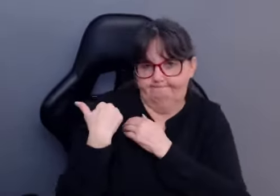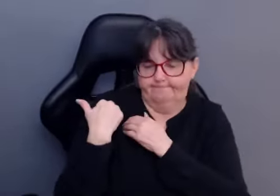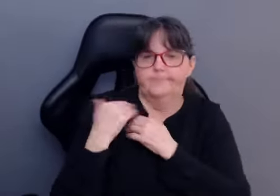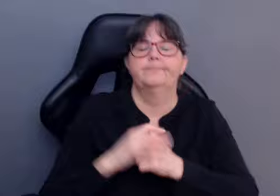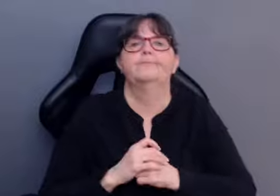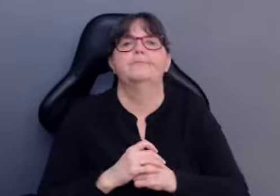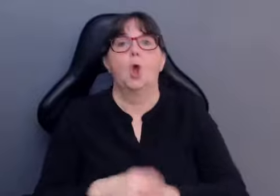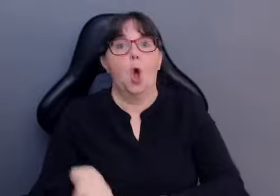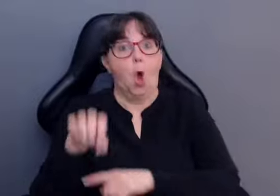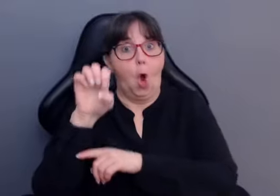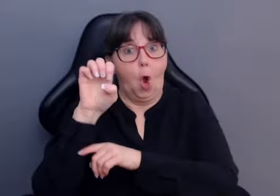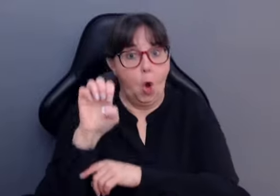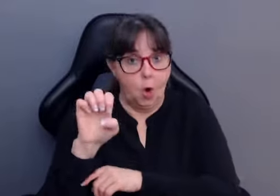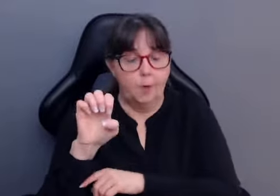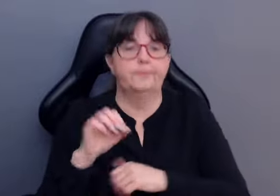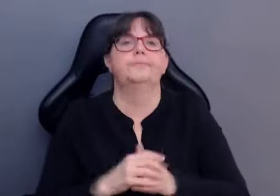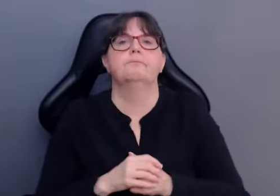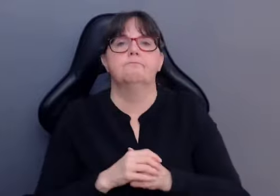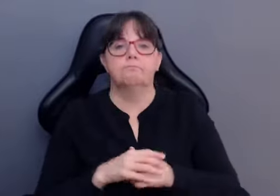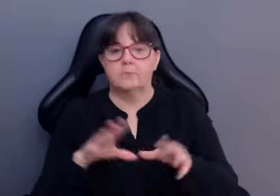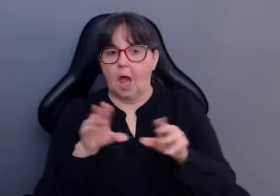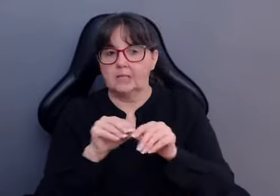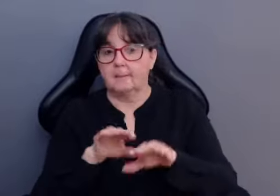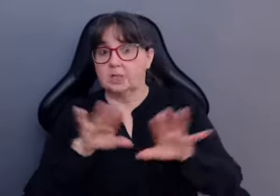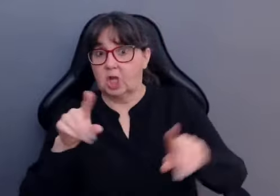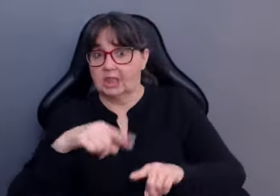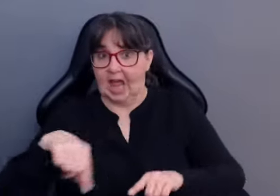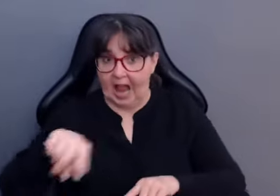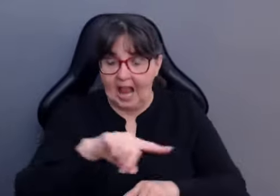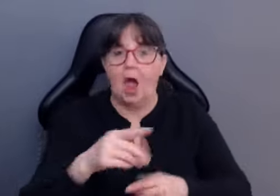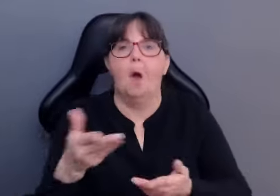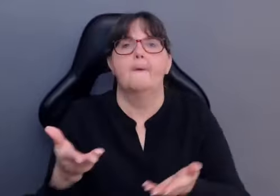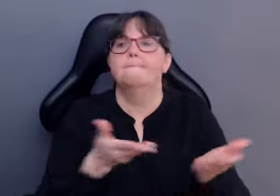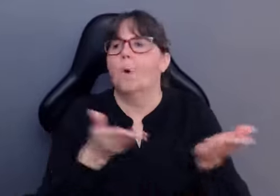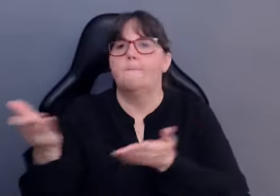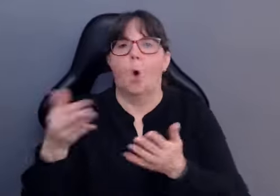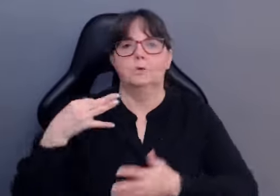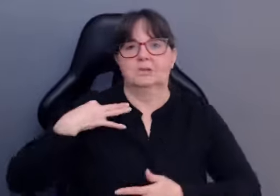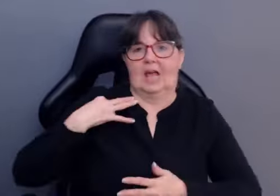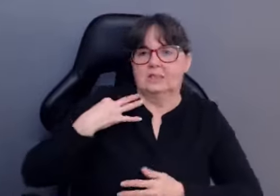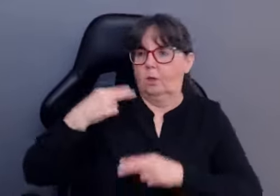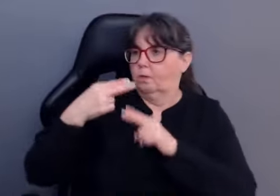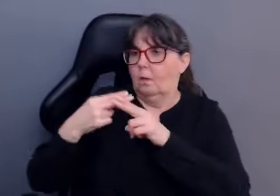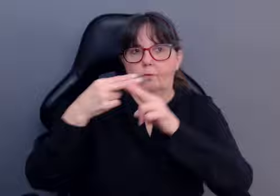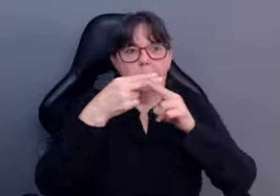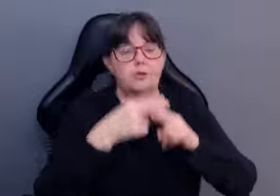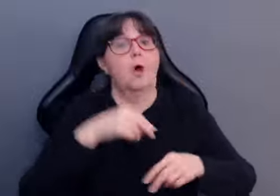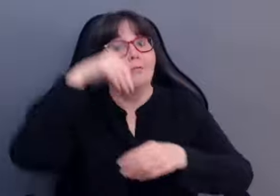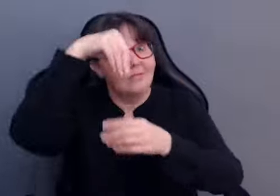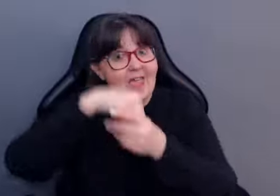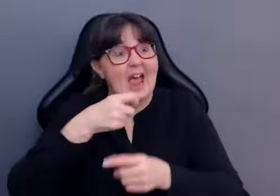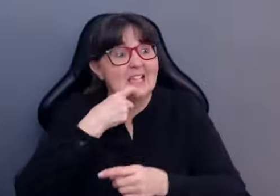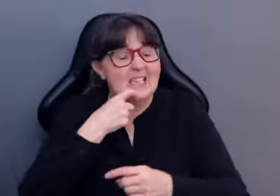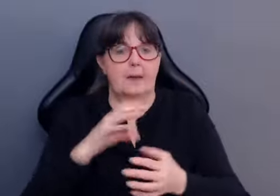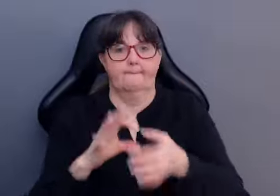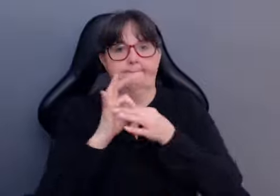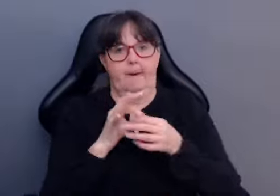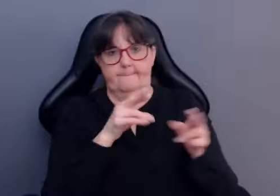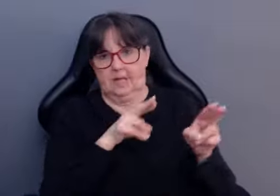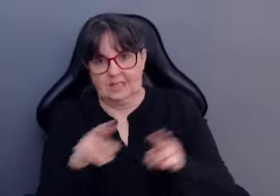Point E. L'Assemblée générale propose des candidats issus des membres réguliers pour